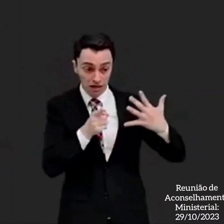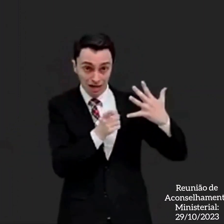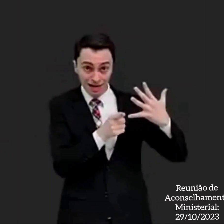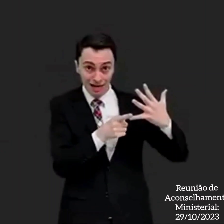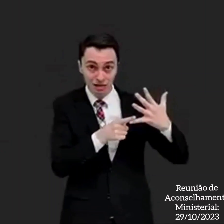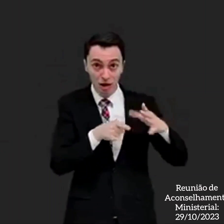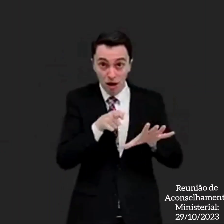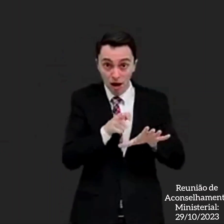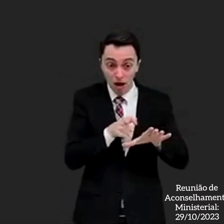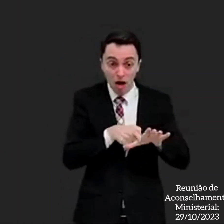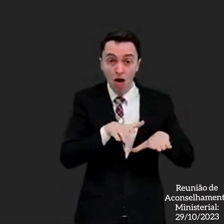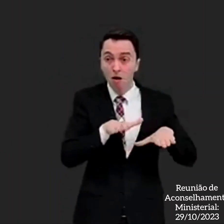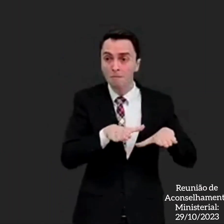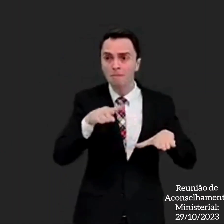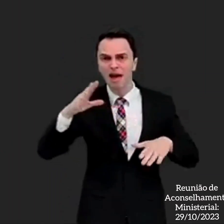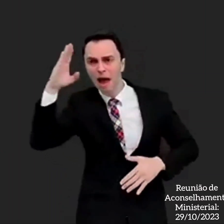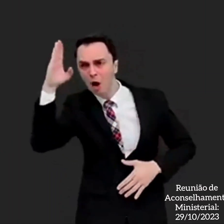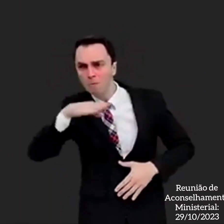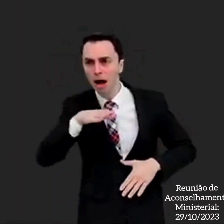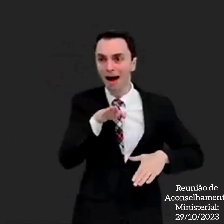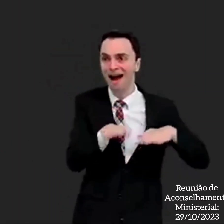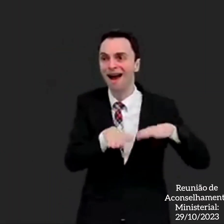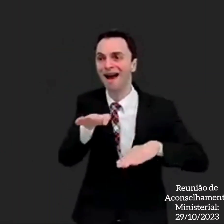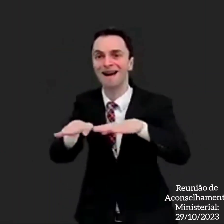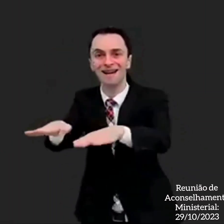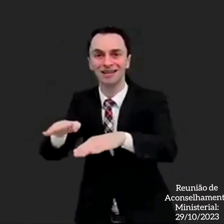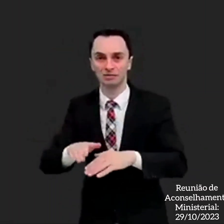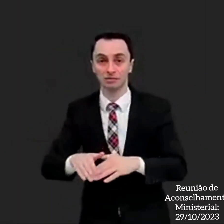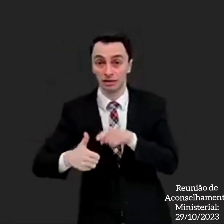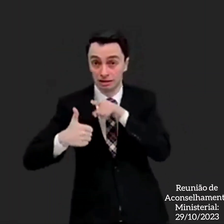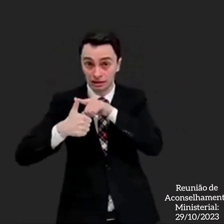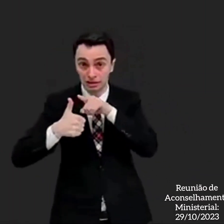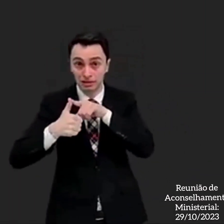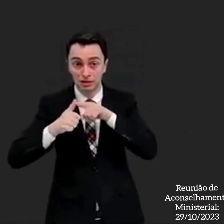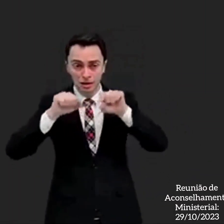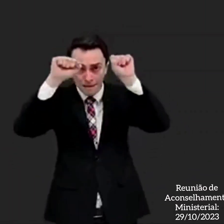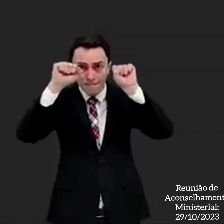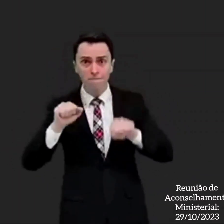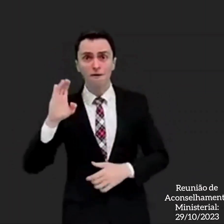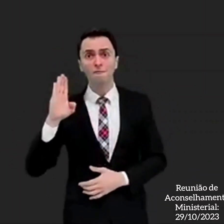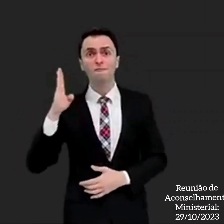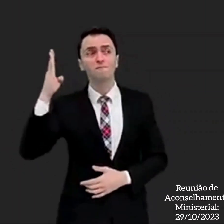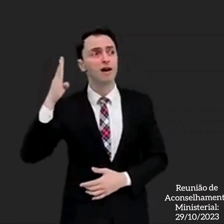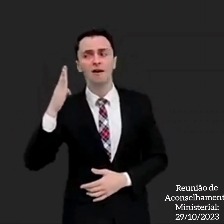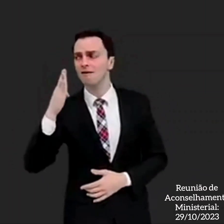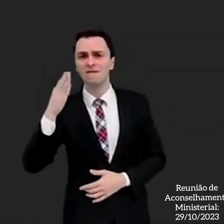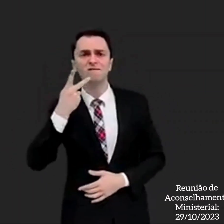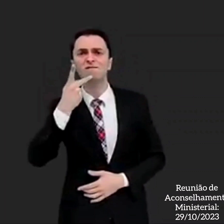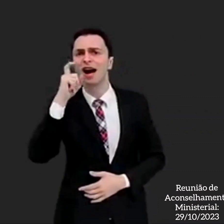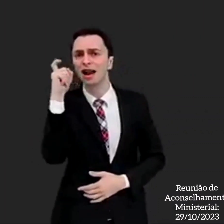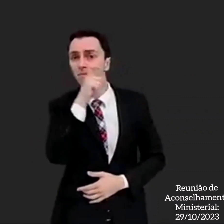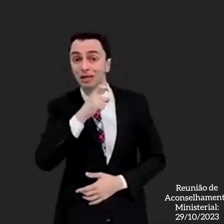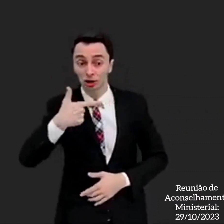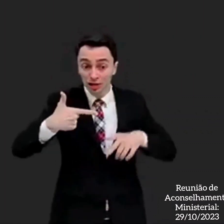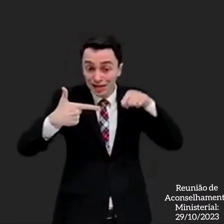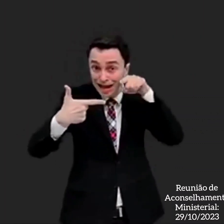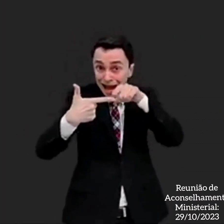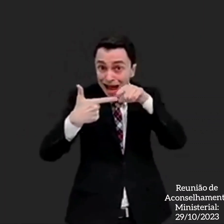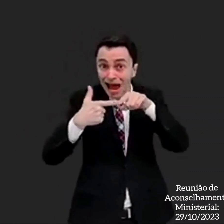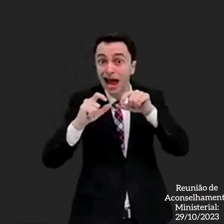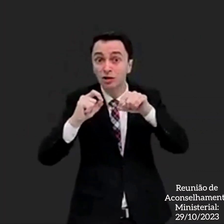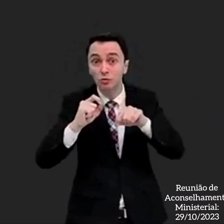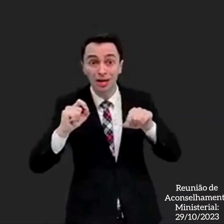apressam a correr para o mal, testemunha falsa que profere mentiras, e o que semeia contenda